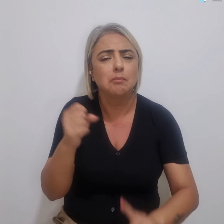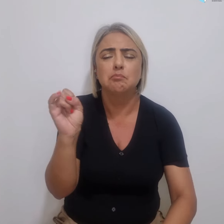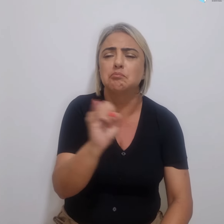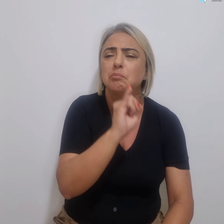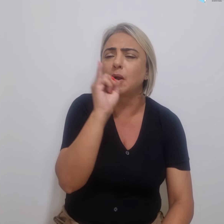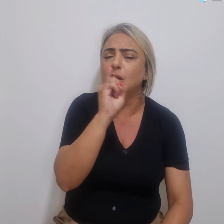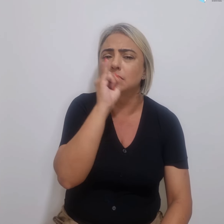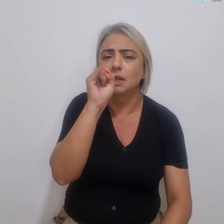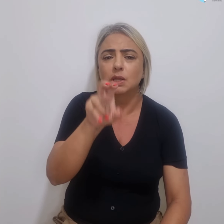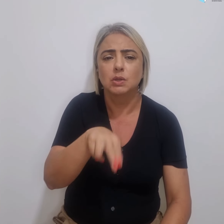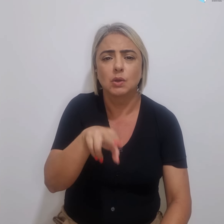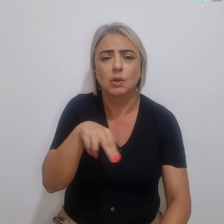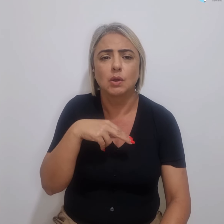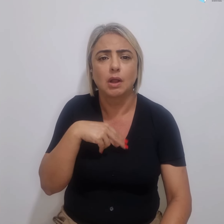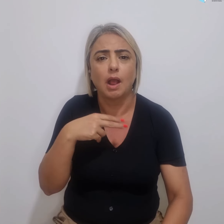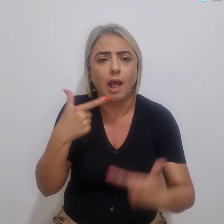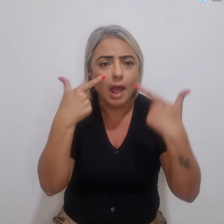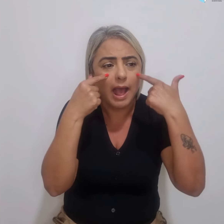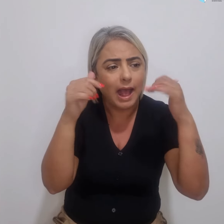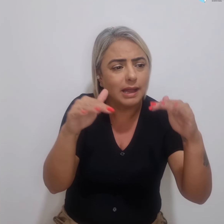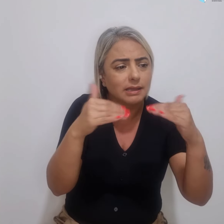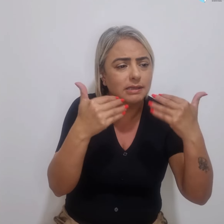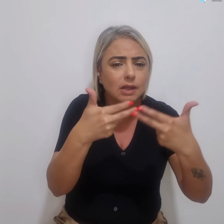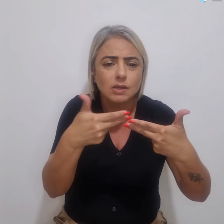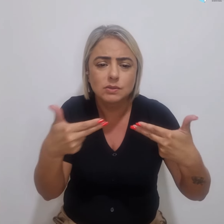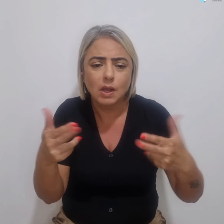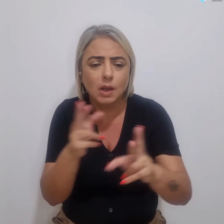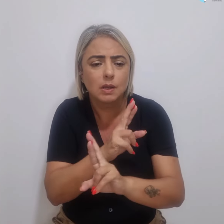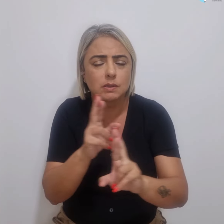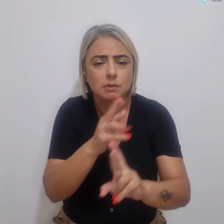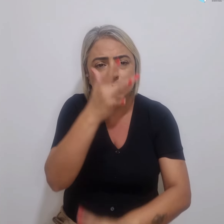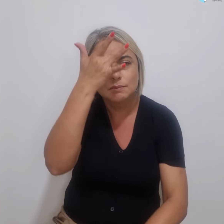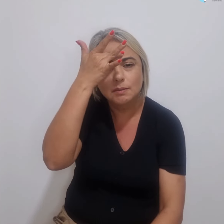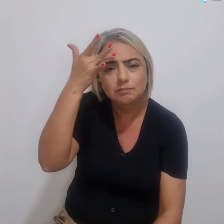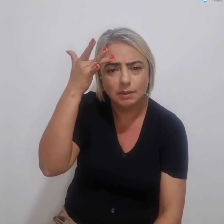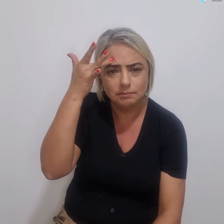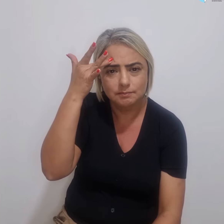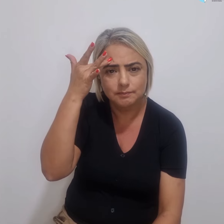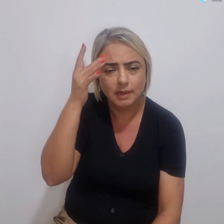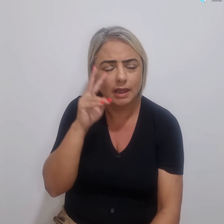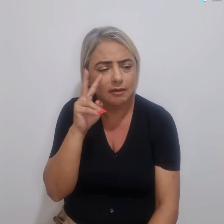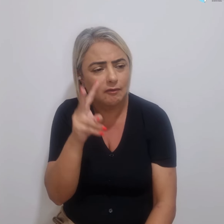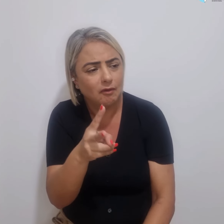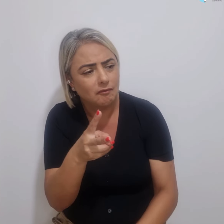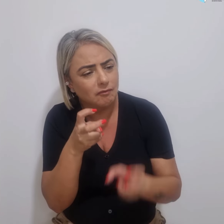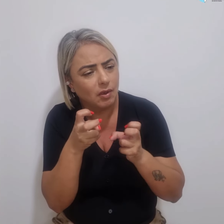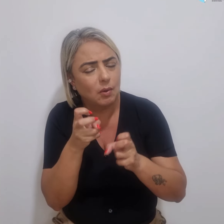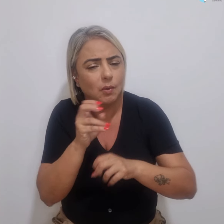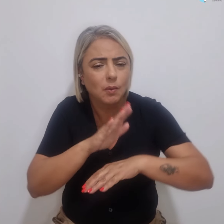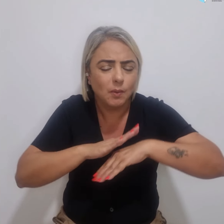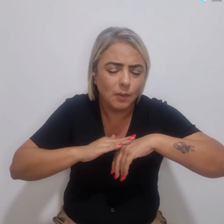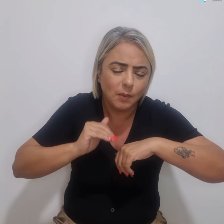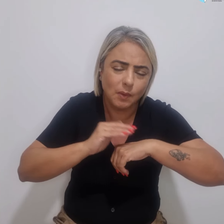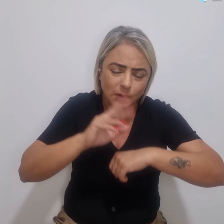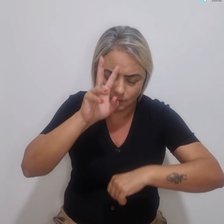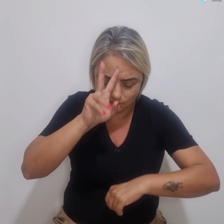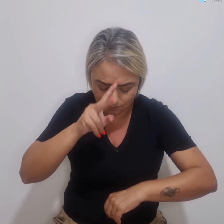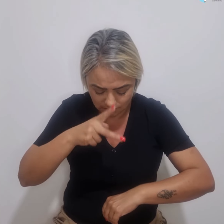nunca dar atenção às questões da saúde mental, olhando com carinho para nós mesmos e também